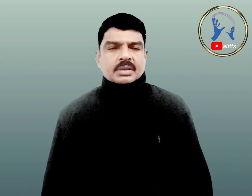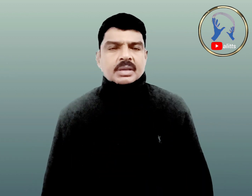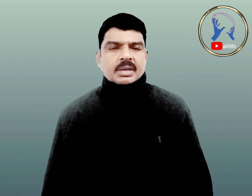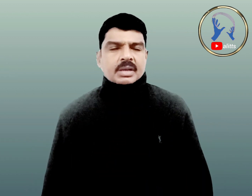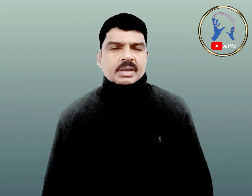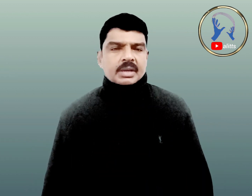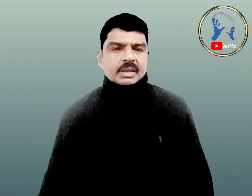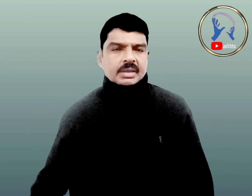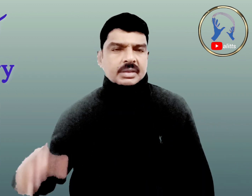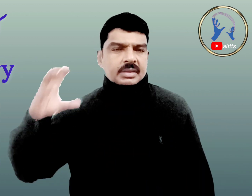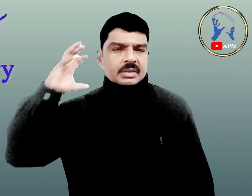कहानी,